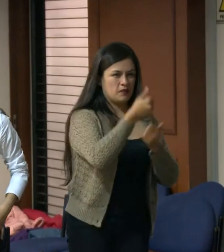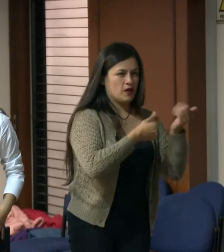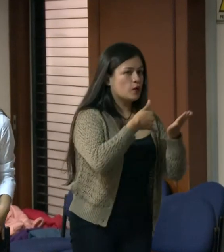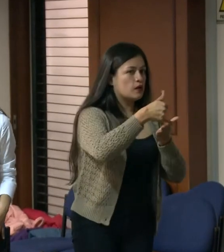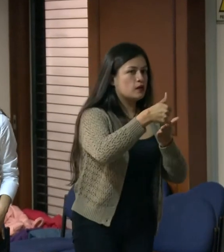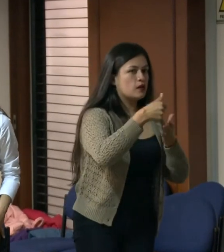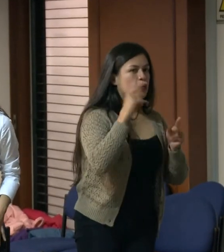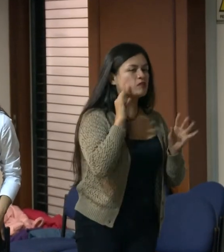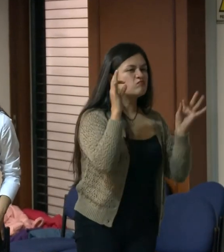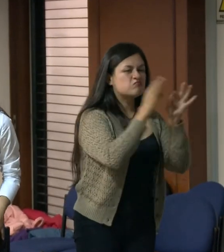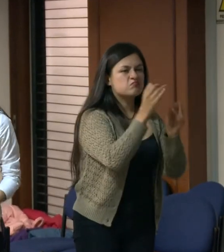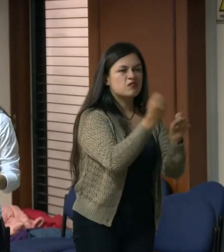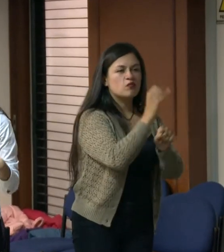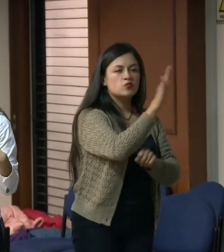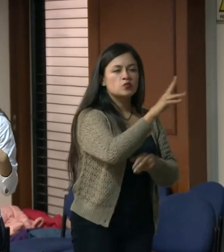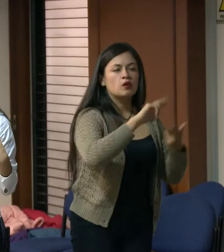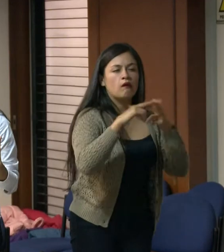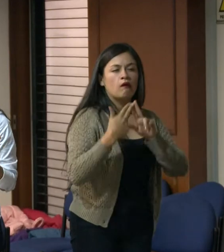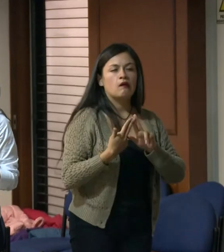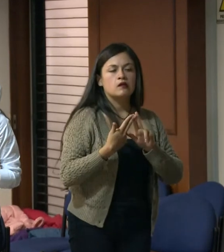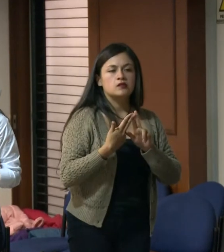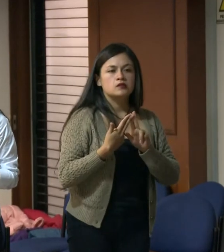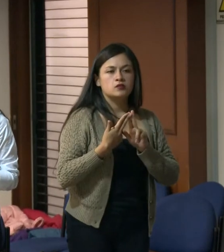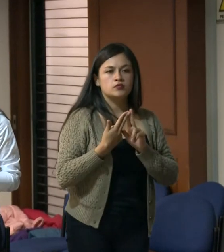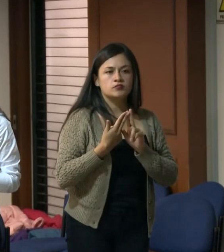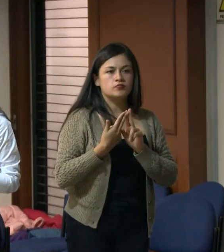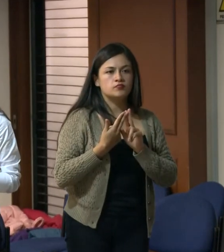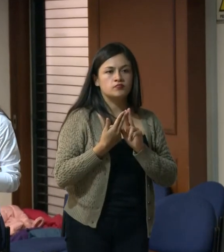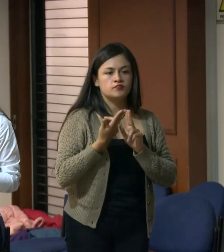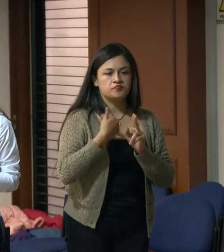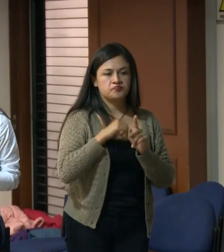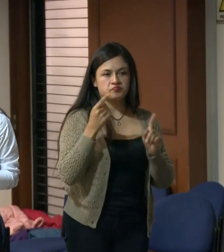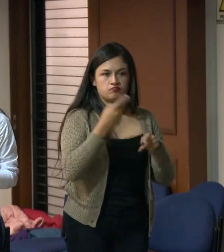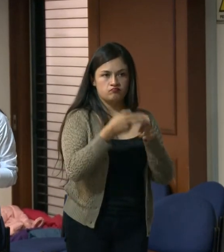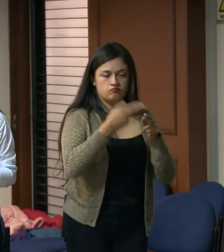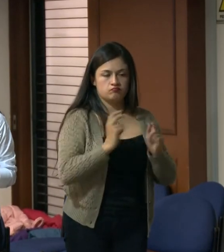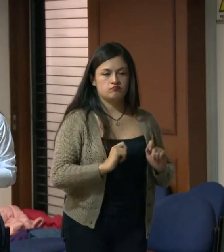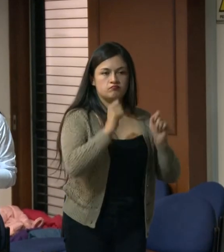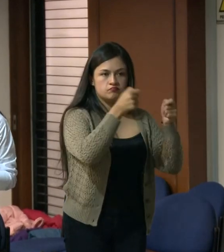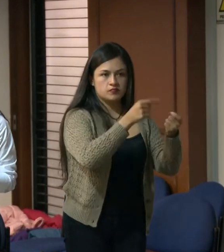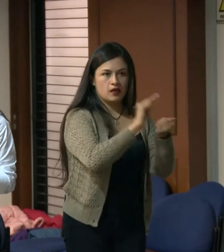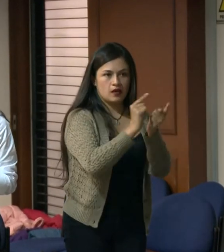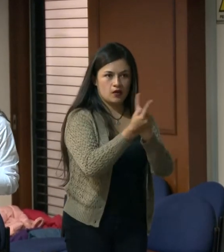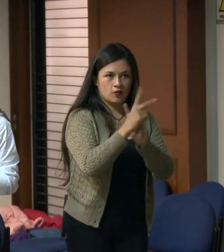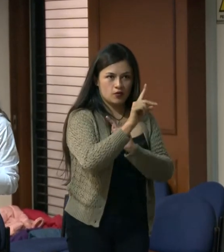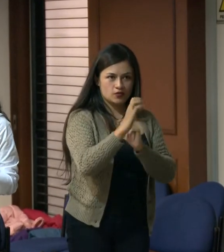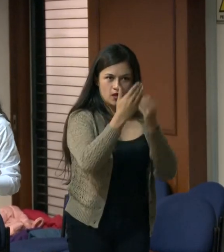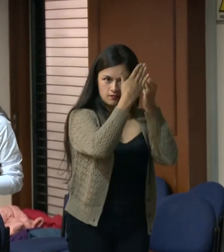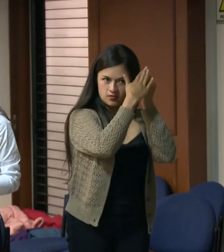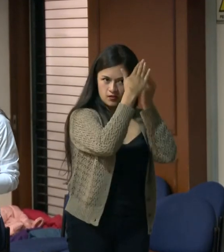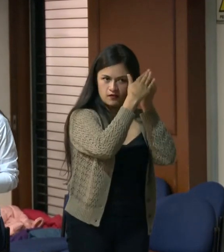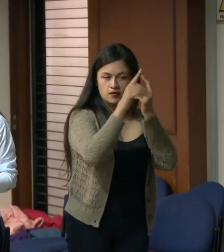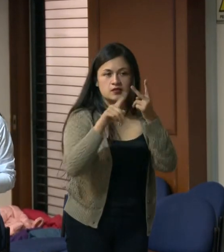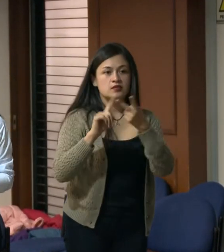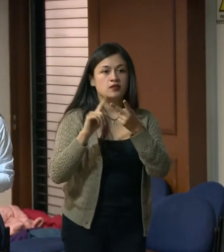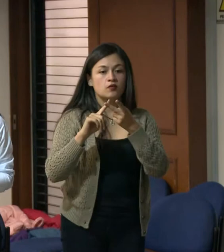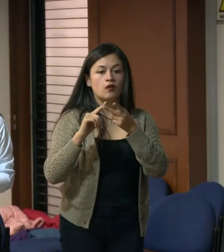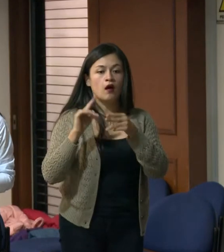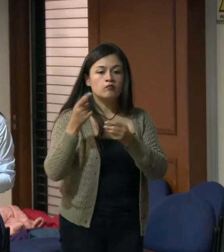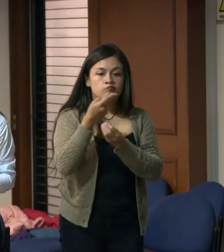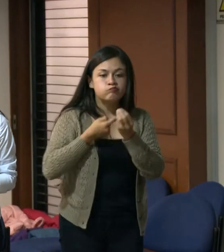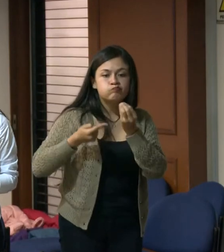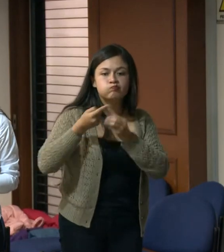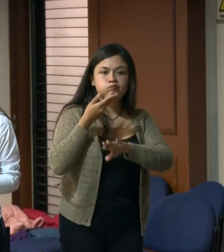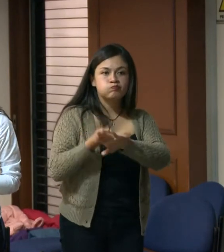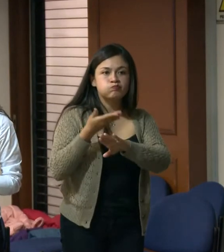está relacionada con lo que denominamos encuentros de saberes y la segunda con el diseño e implementación de